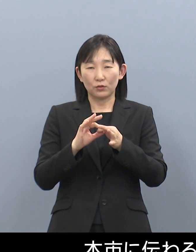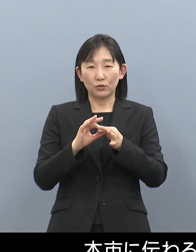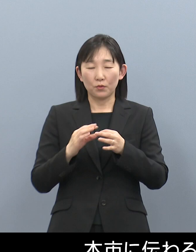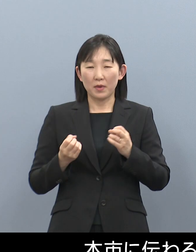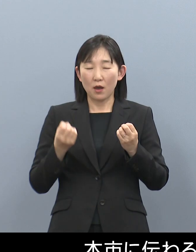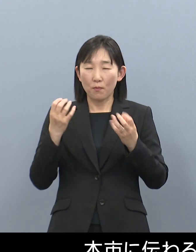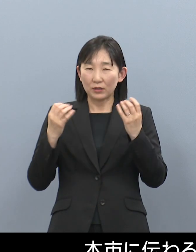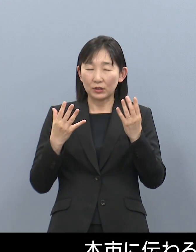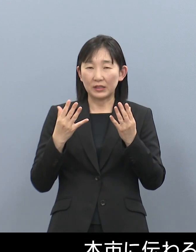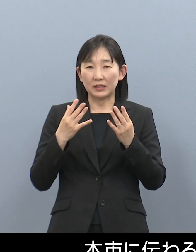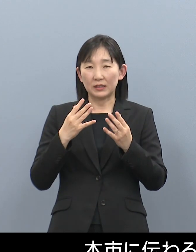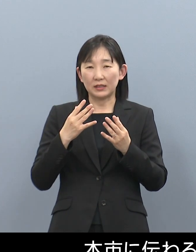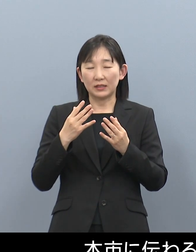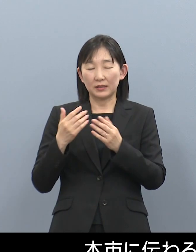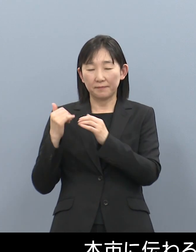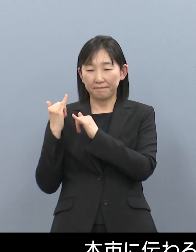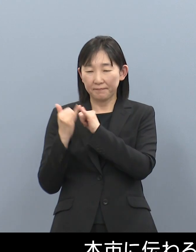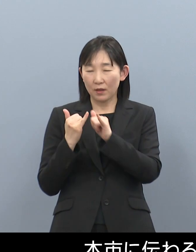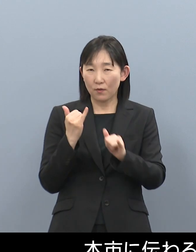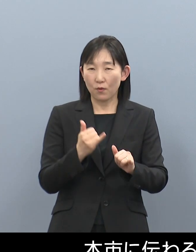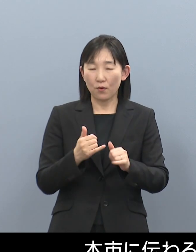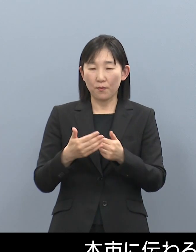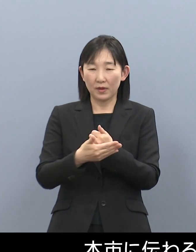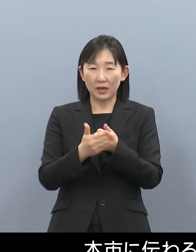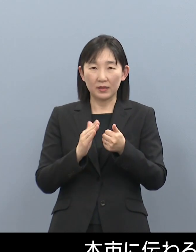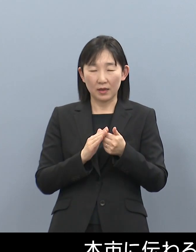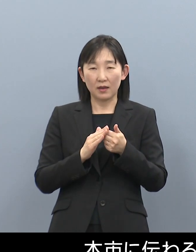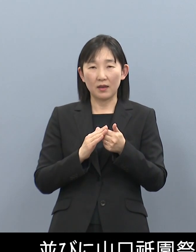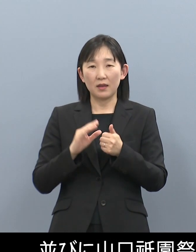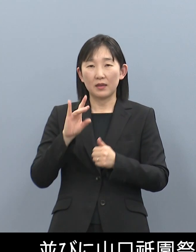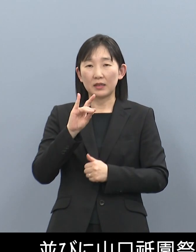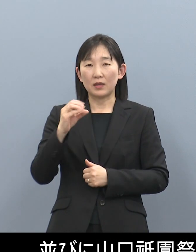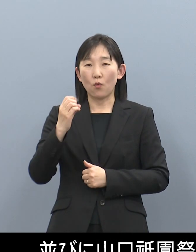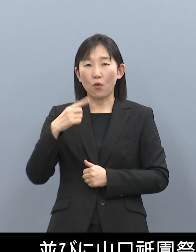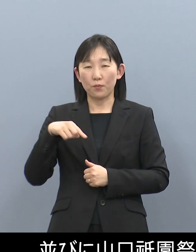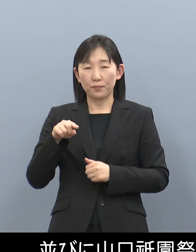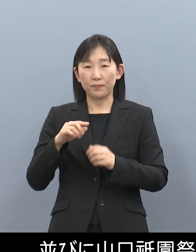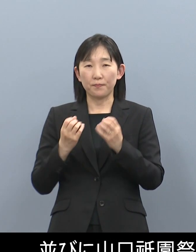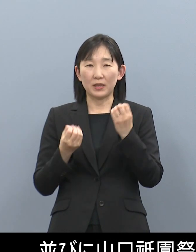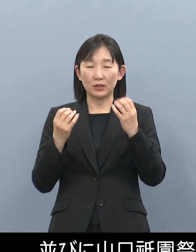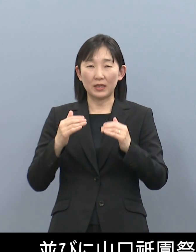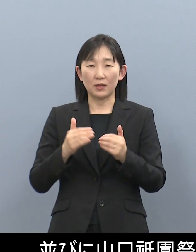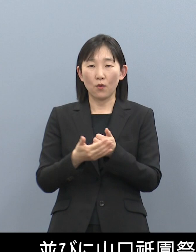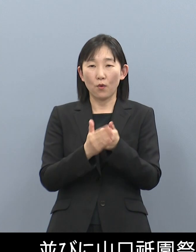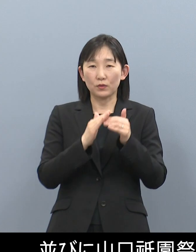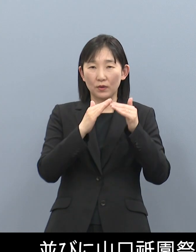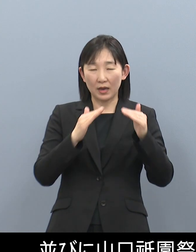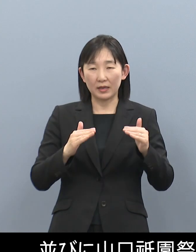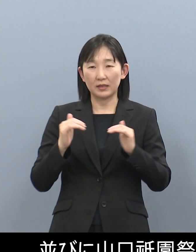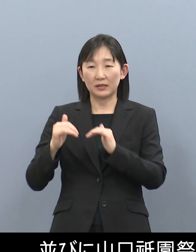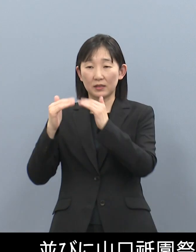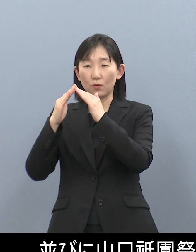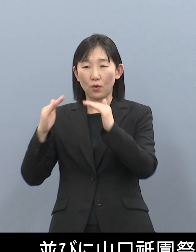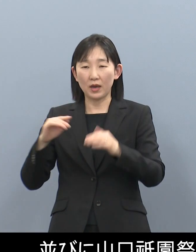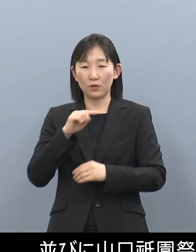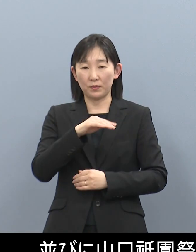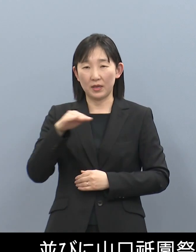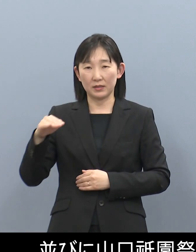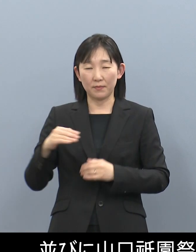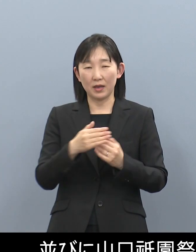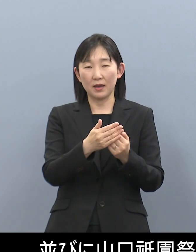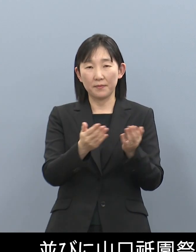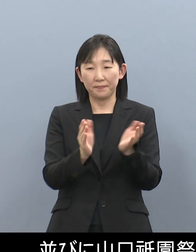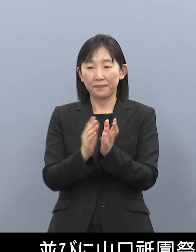承してこられました山内祇園林保存会並びに山内祇園祭り振興会の皆様をはじめと